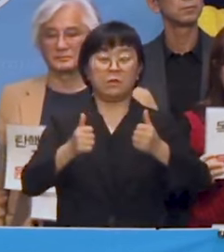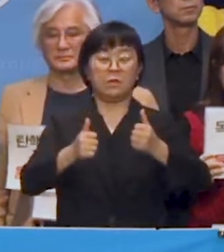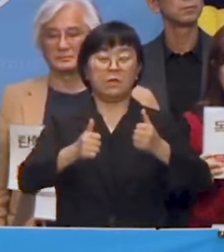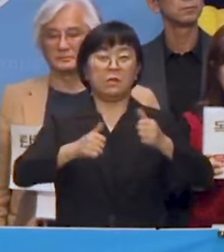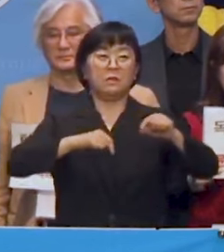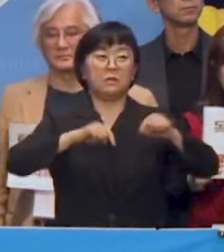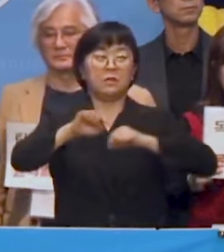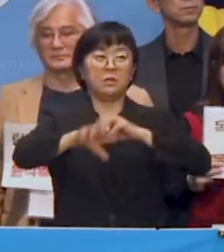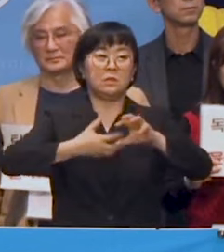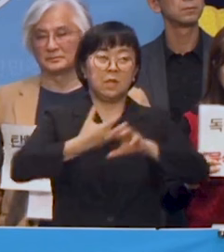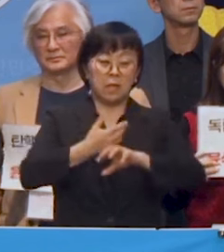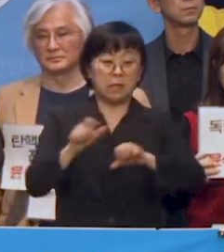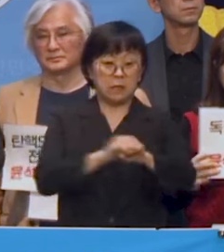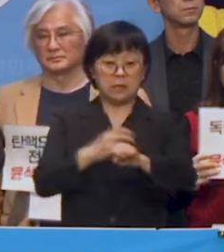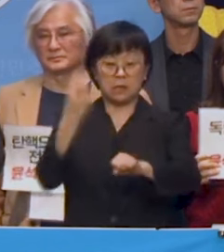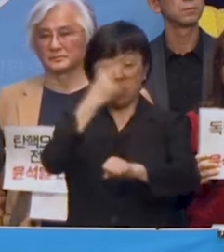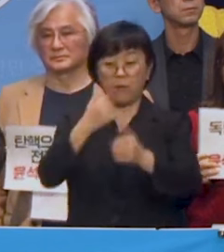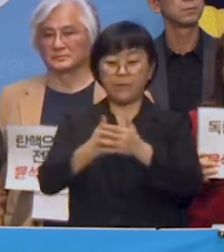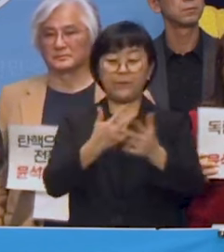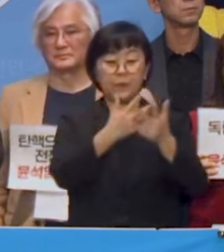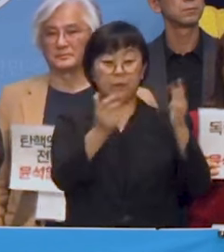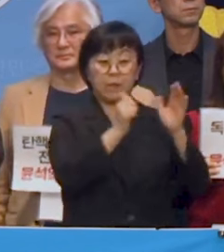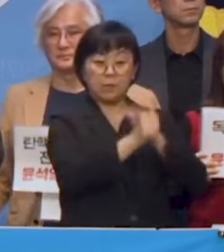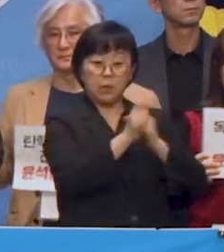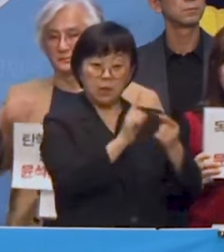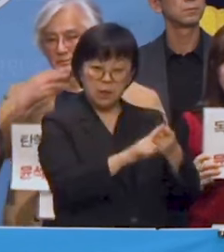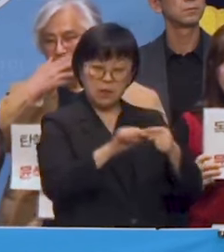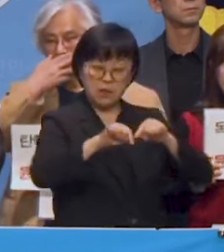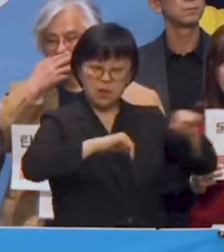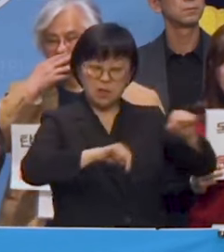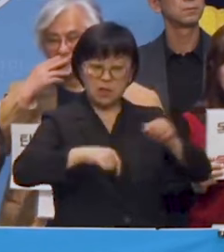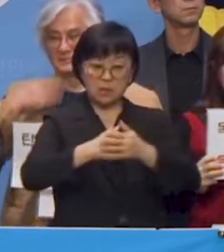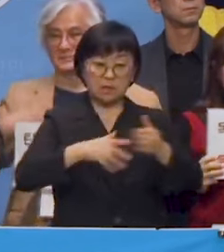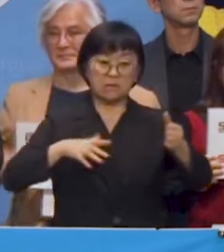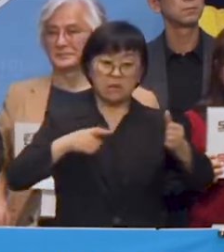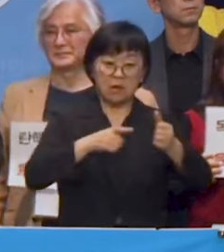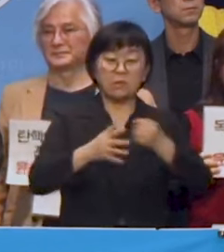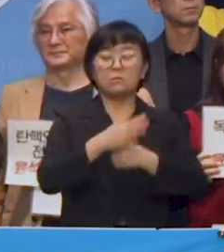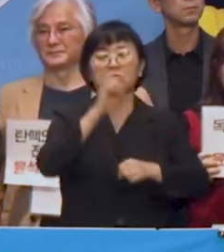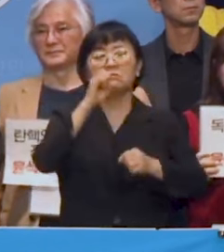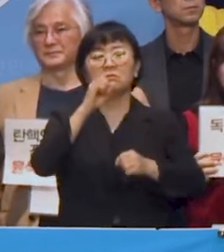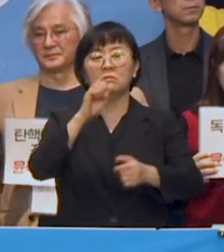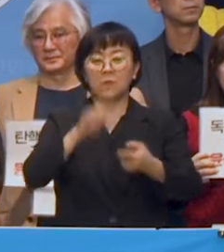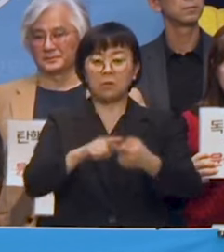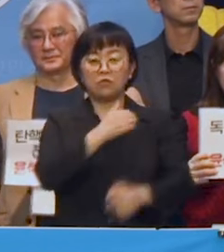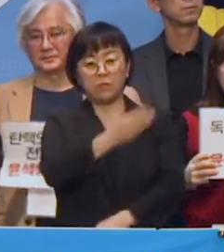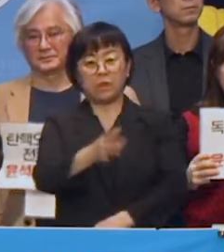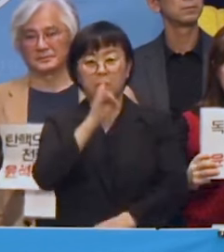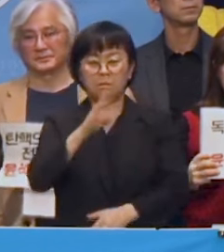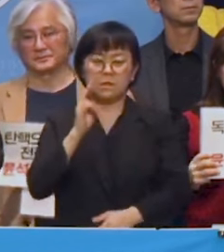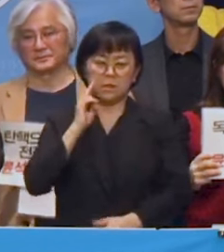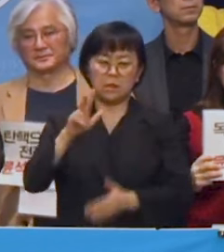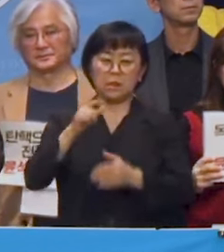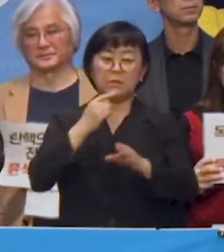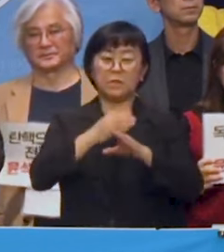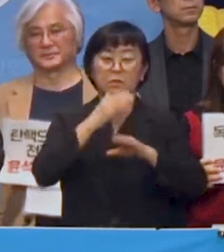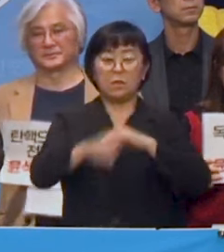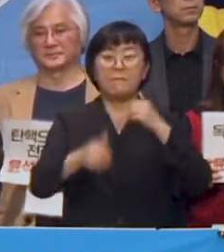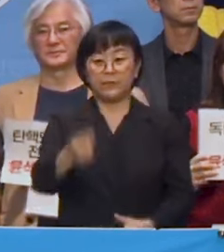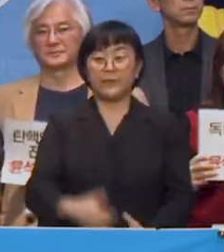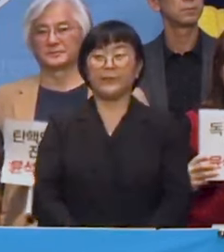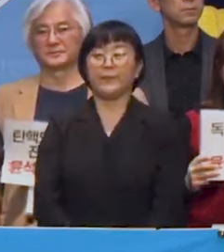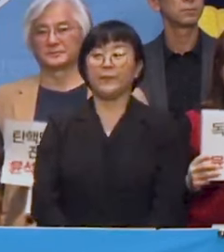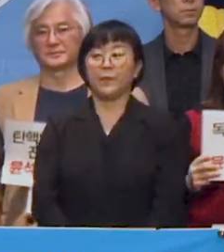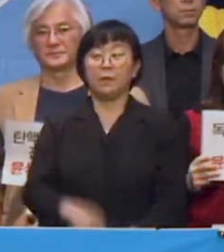테러 특검을 추진하겠습니다. 이재명 민주당 대표에 대한 정치 테러는 그대로 지나쳐서는 안 될 심각한 민주주의 파괴